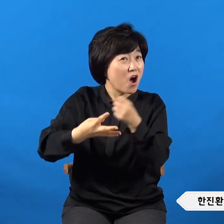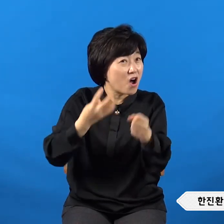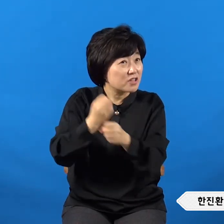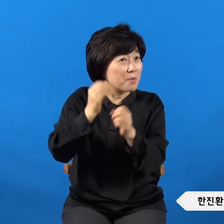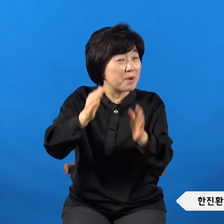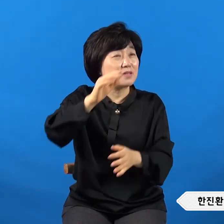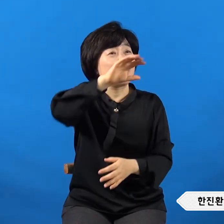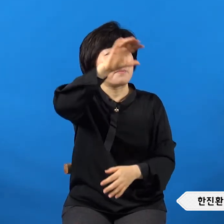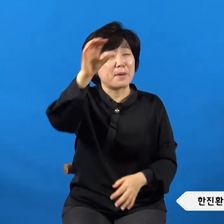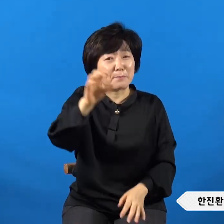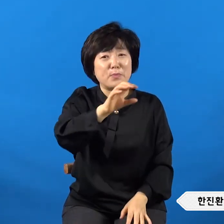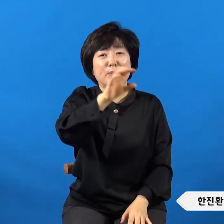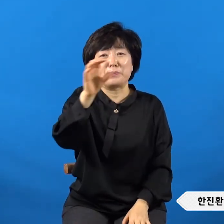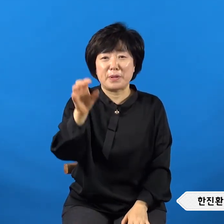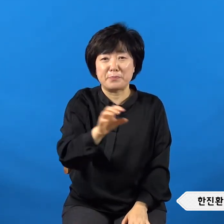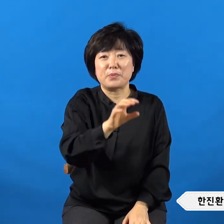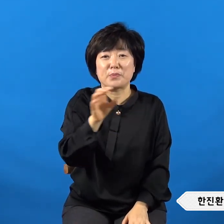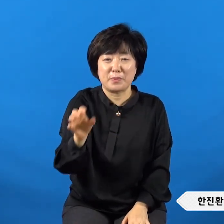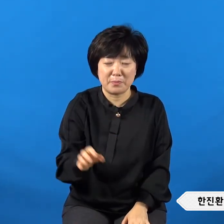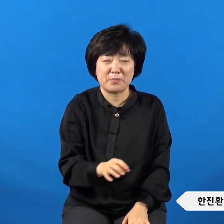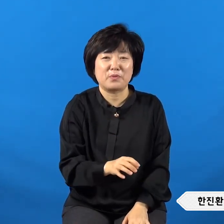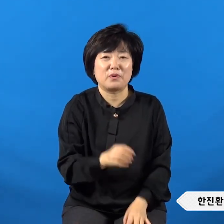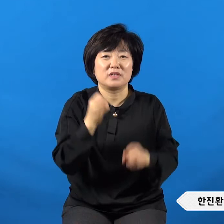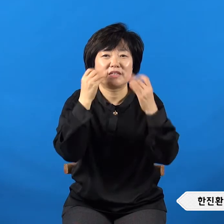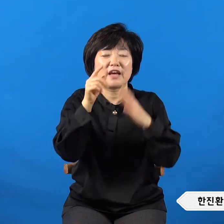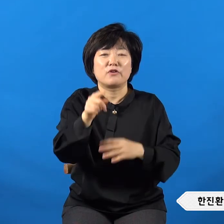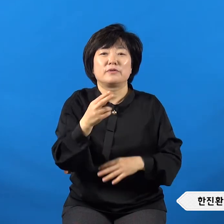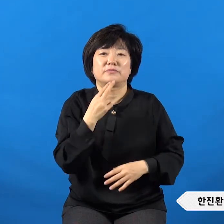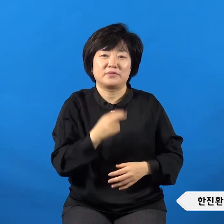적당히 몇 년 전에 다시 하고 그런 것이지 뭐가